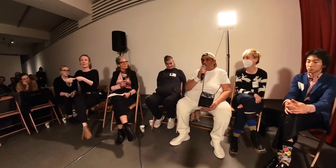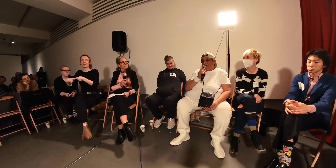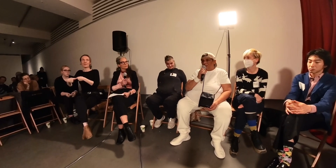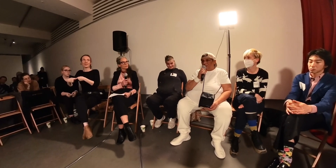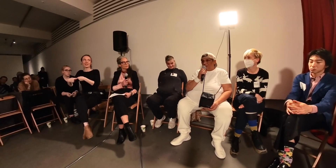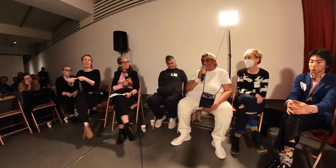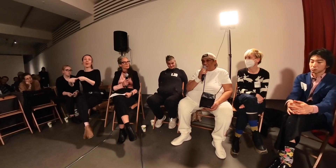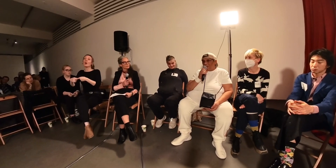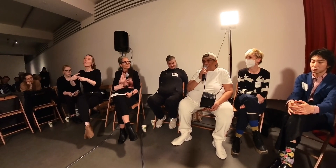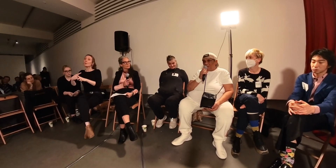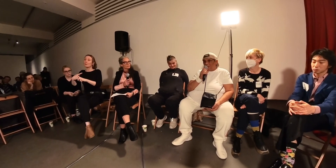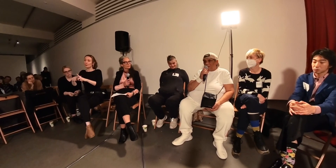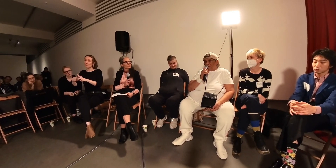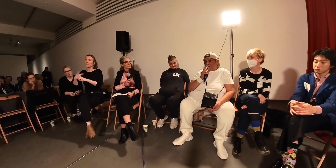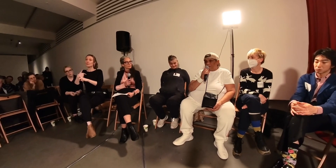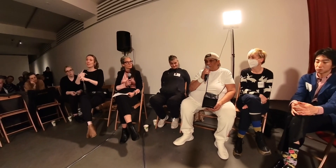Takhle naučila jsem se,